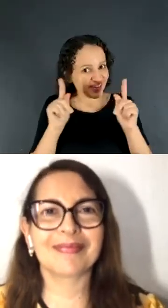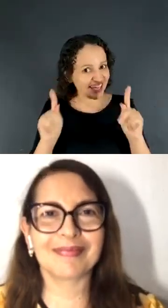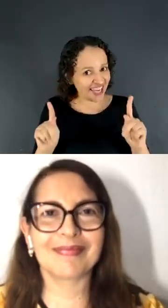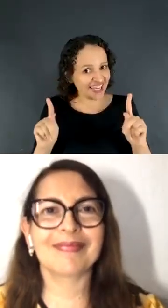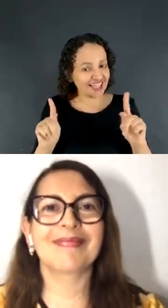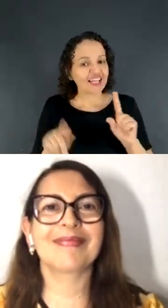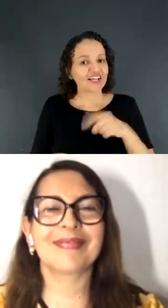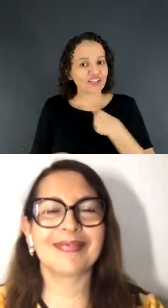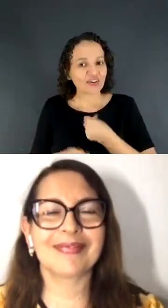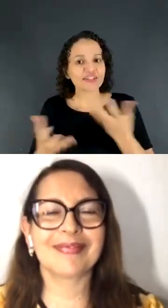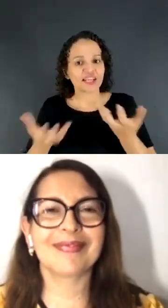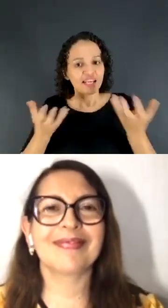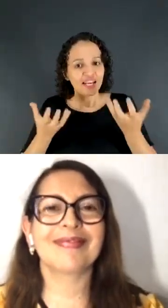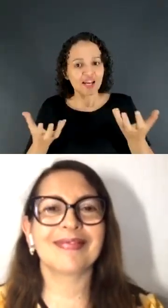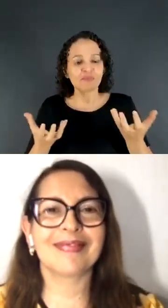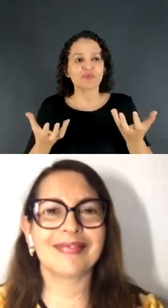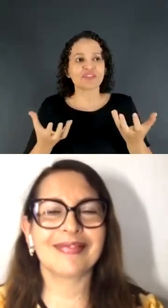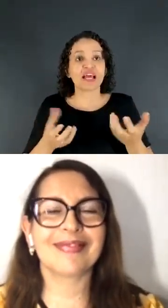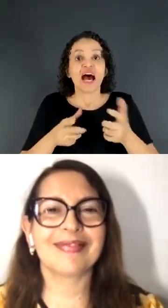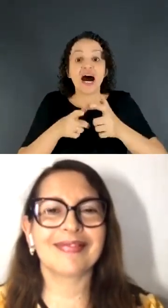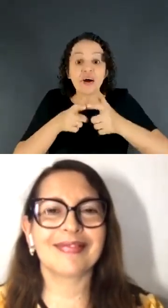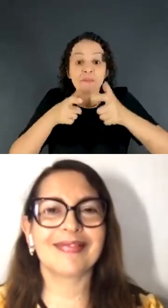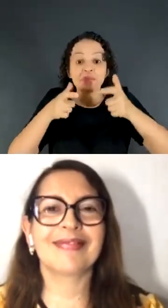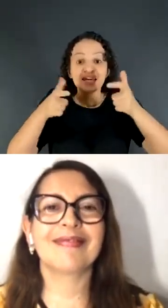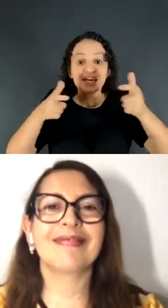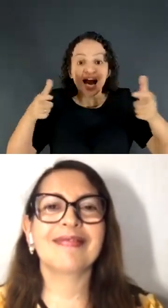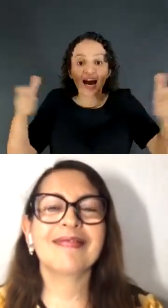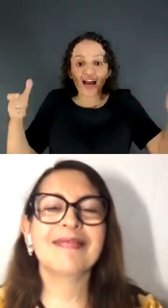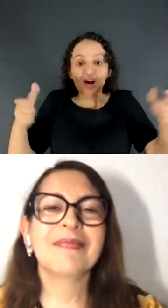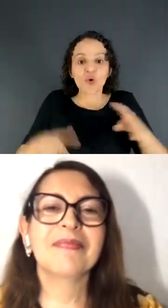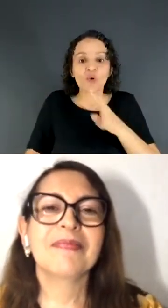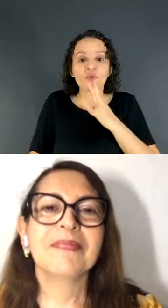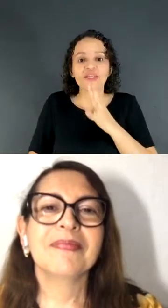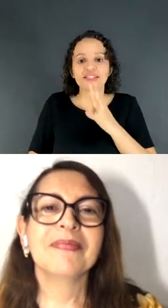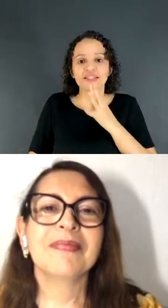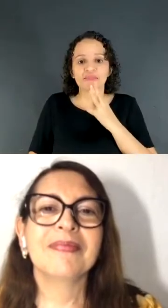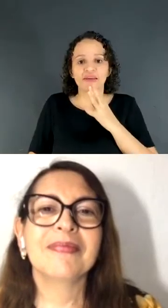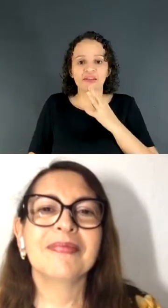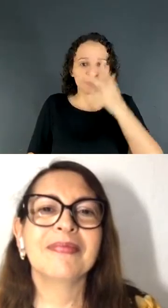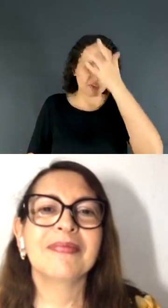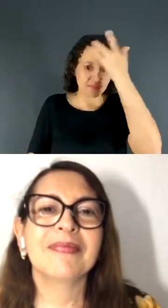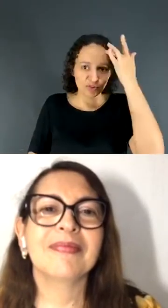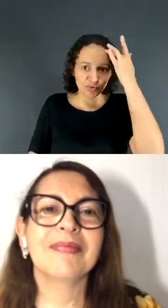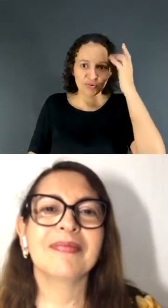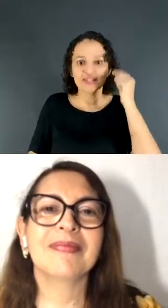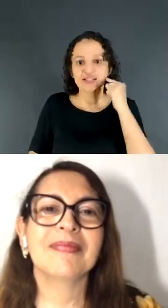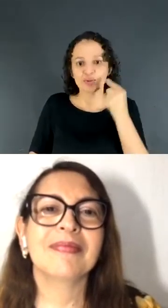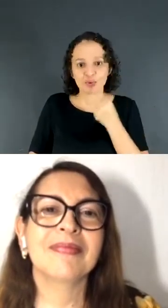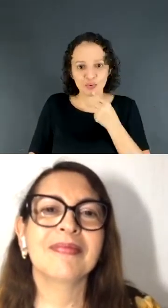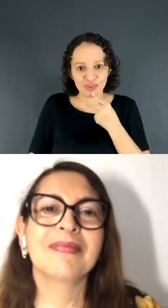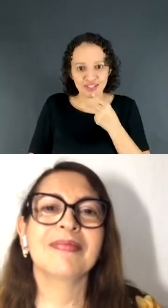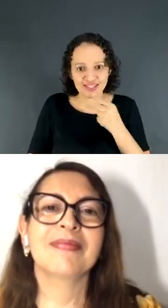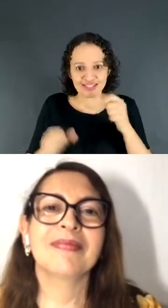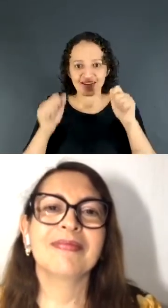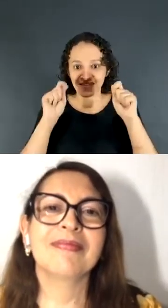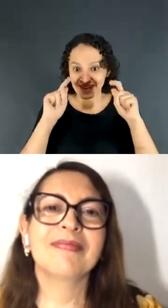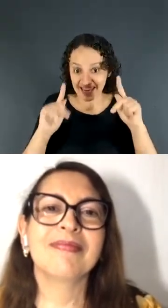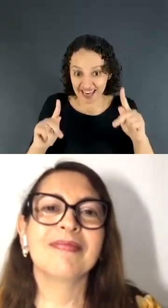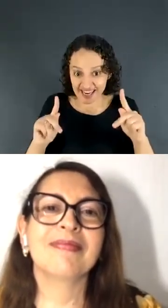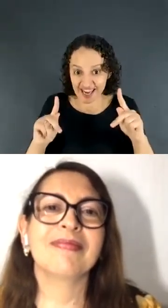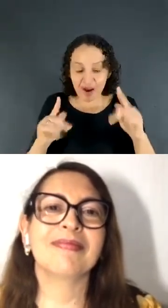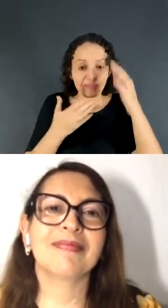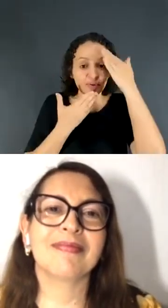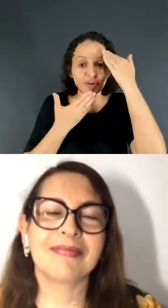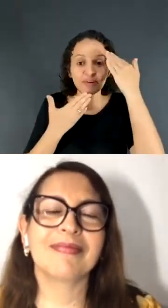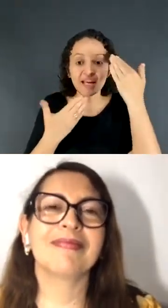fazermos, ok? Nós queremos ampliar o conhecimento para as pessoas surdas,